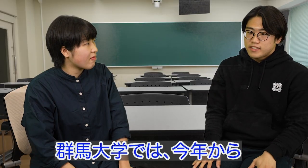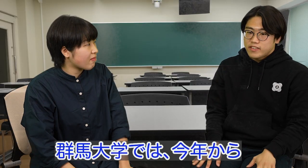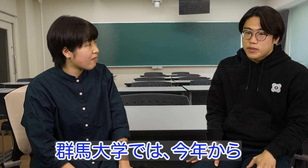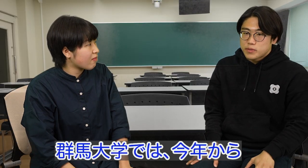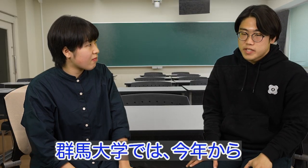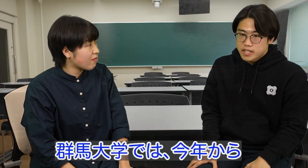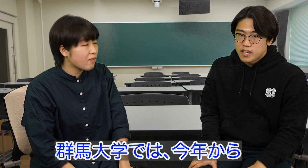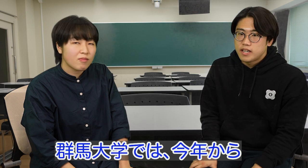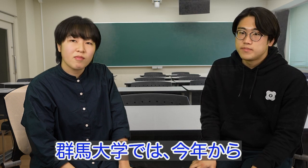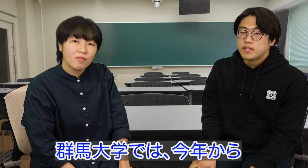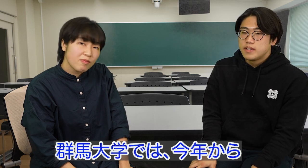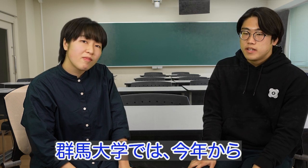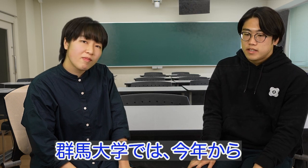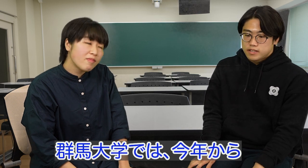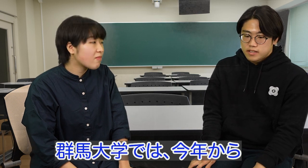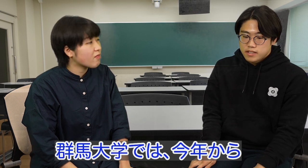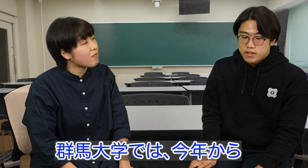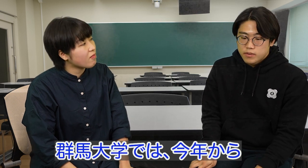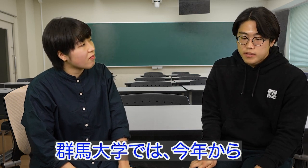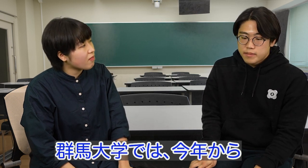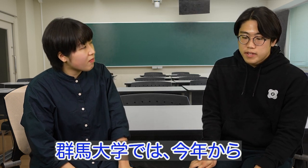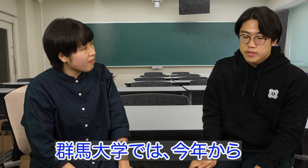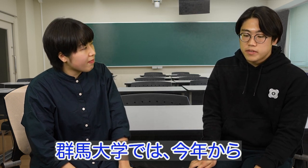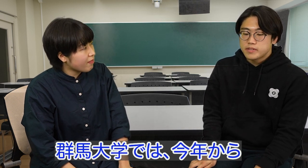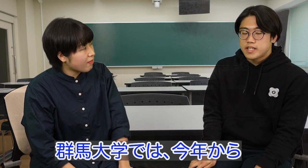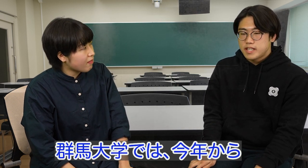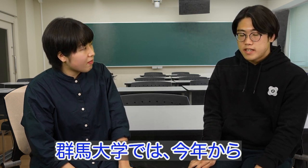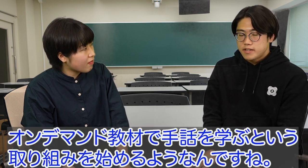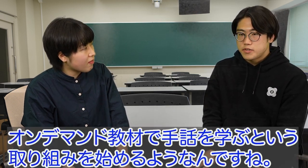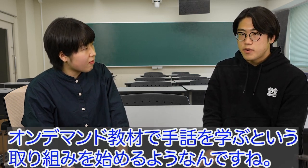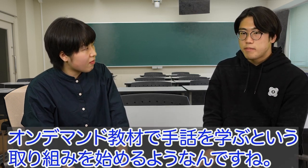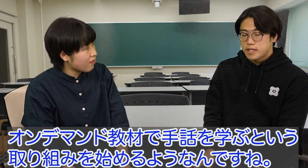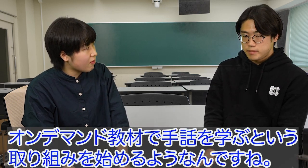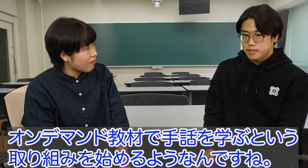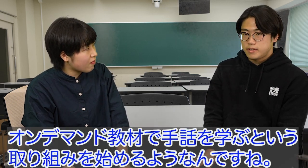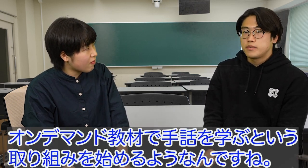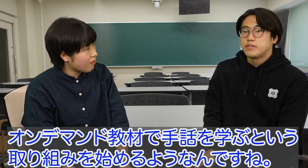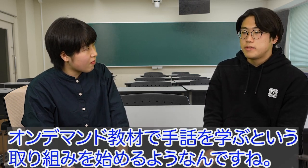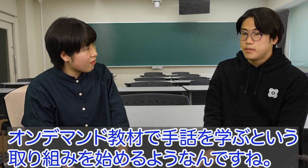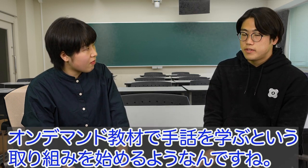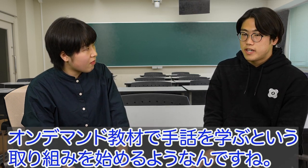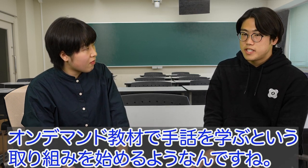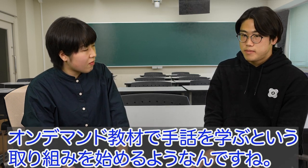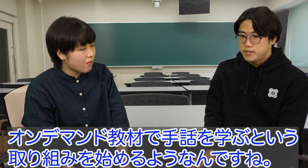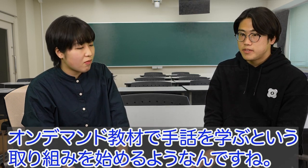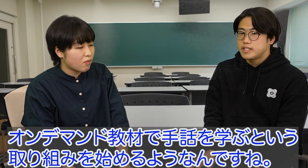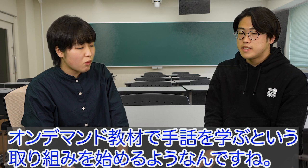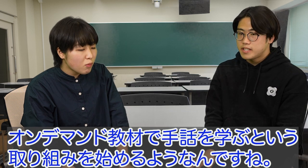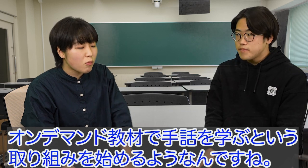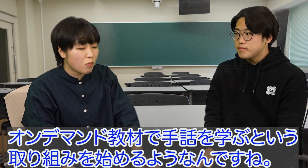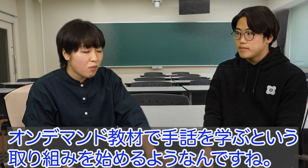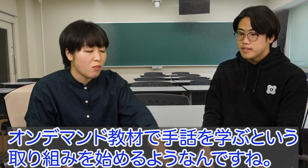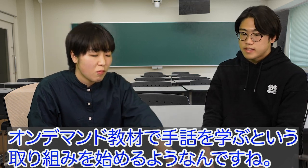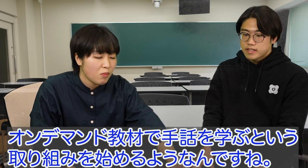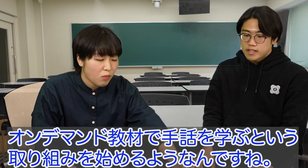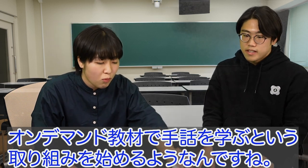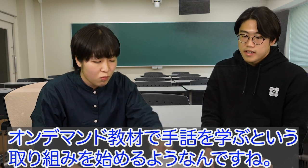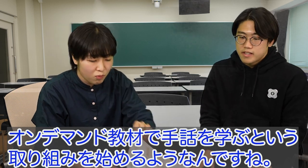群馬大学では今年からオンデマンド教材で手話を学ぶっていう取り組みを始めるようなんです